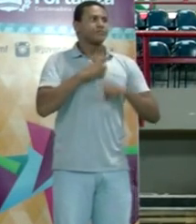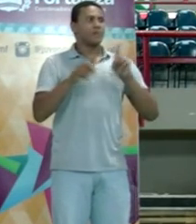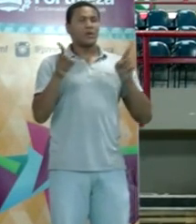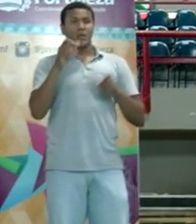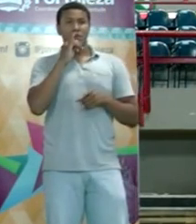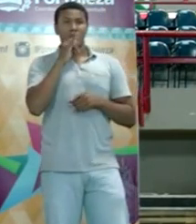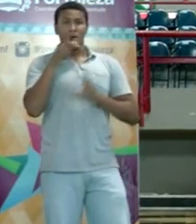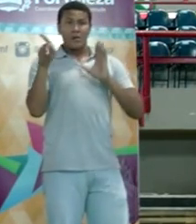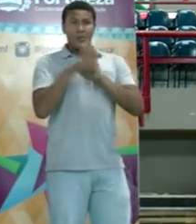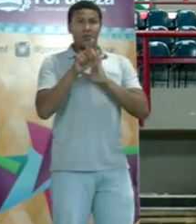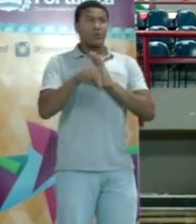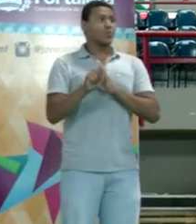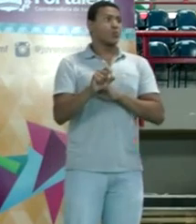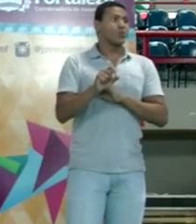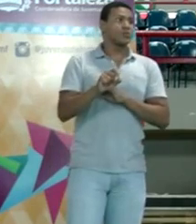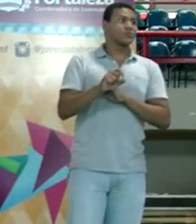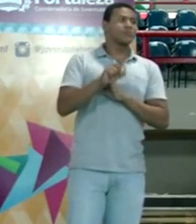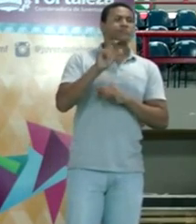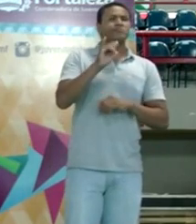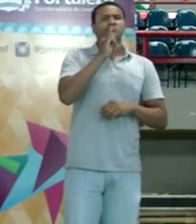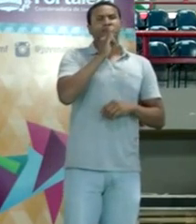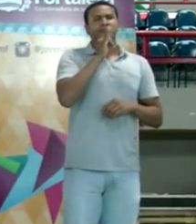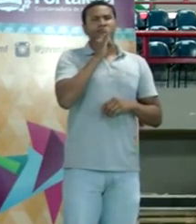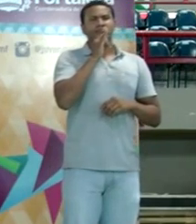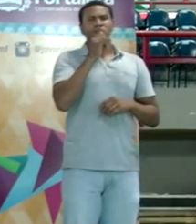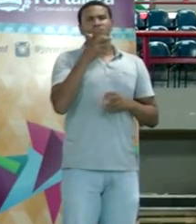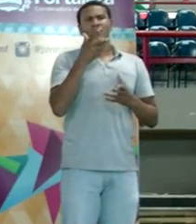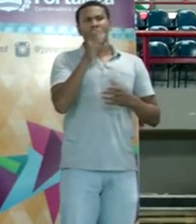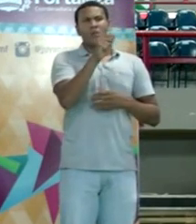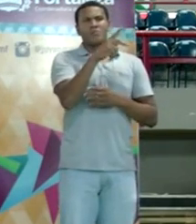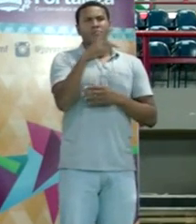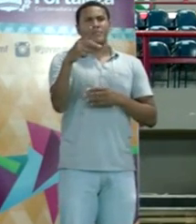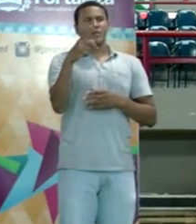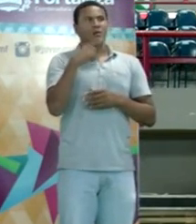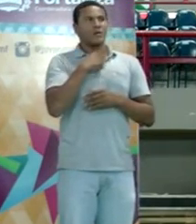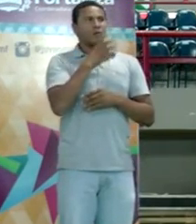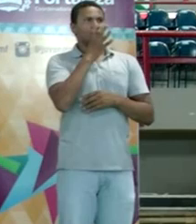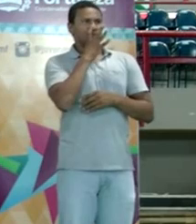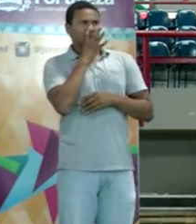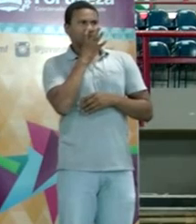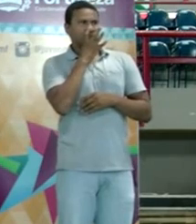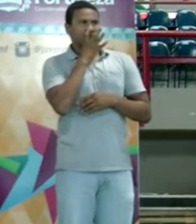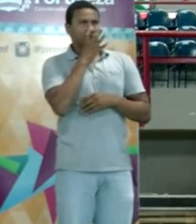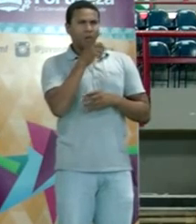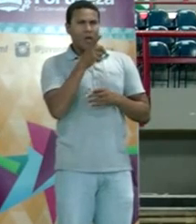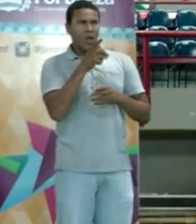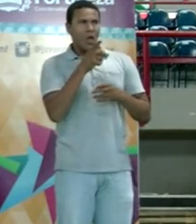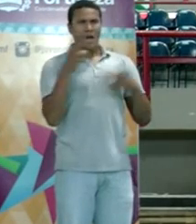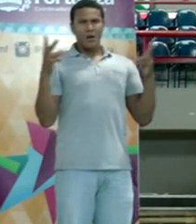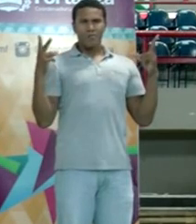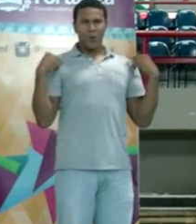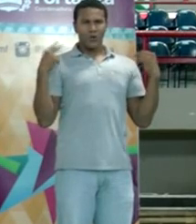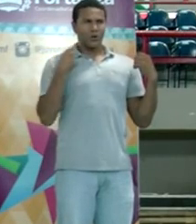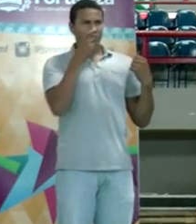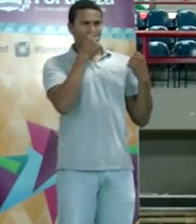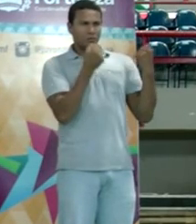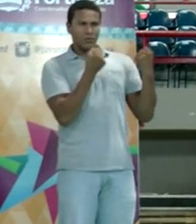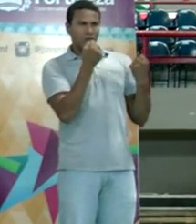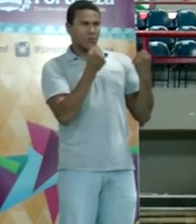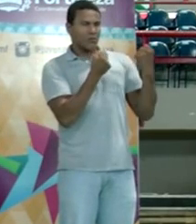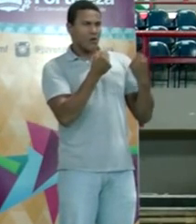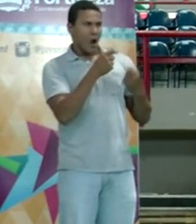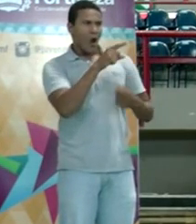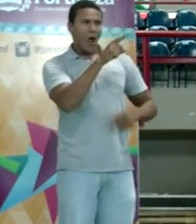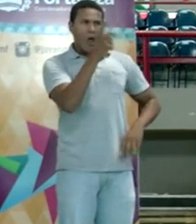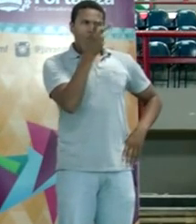como essa é mais ou menos como um programa que a gente poderia ter para observar motoristas que fazem ilegalidades. Então, se você tiver